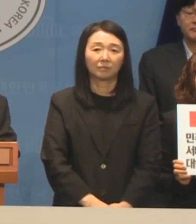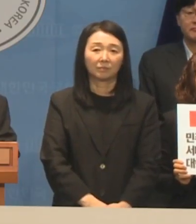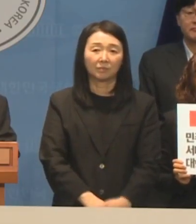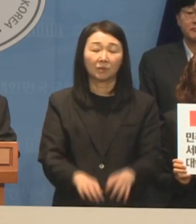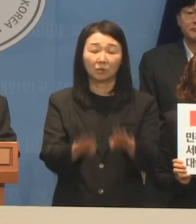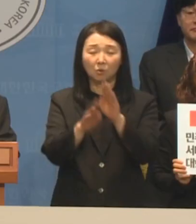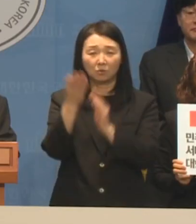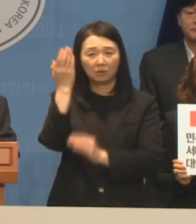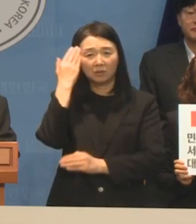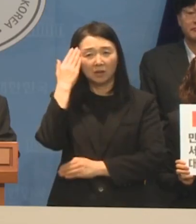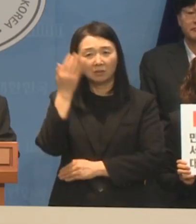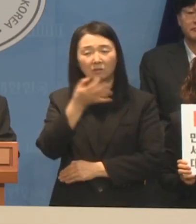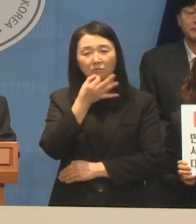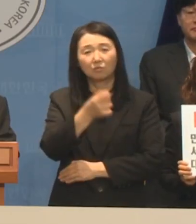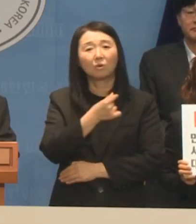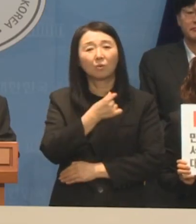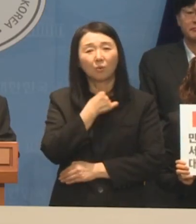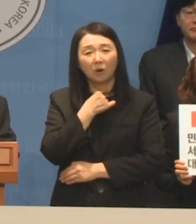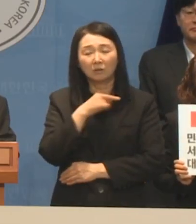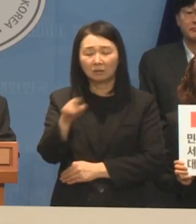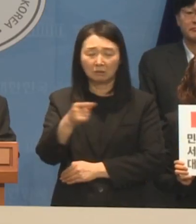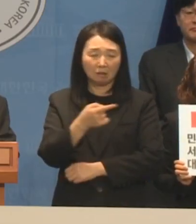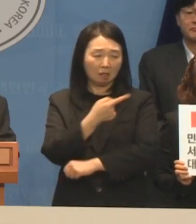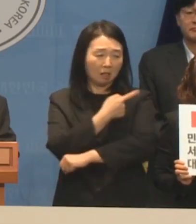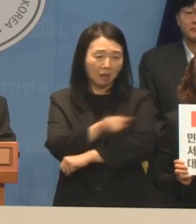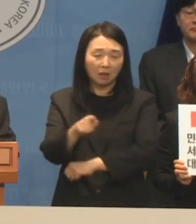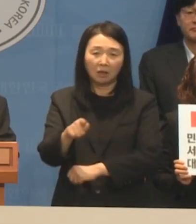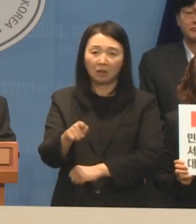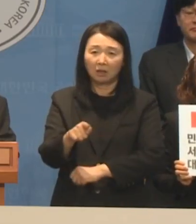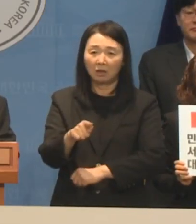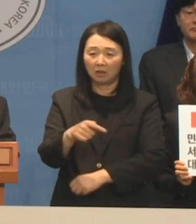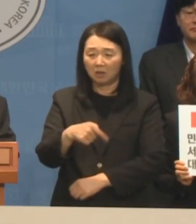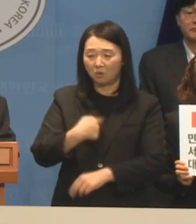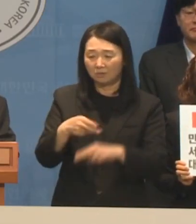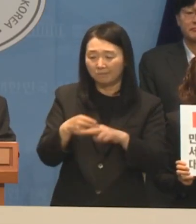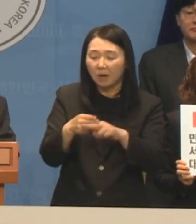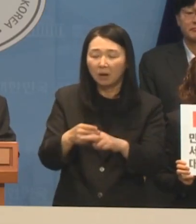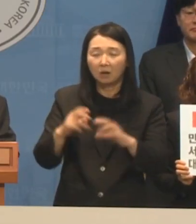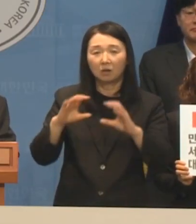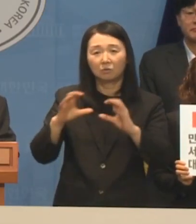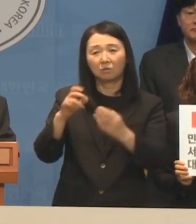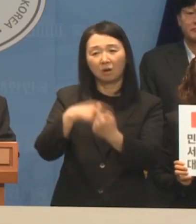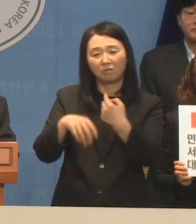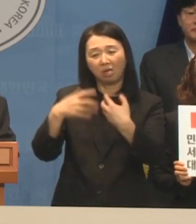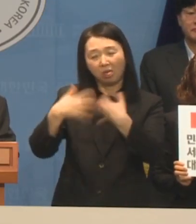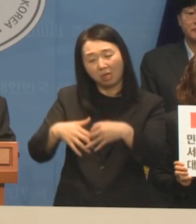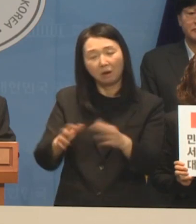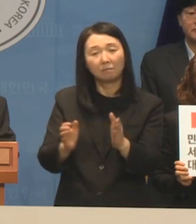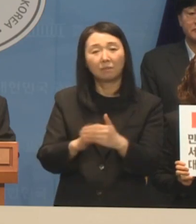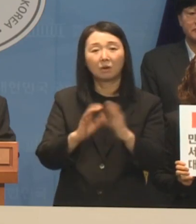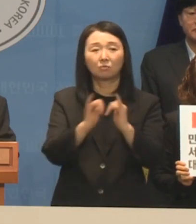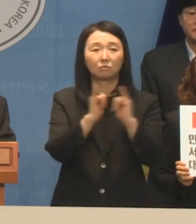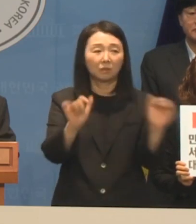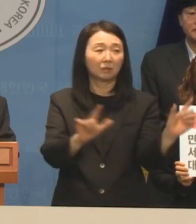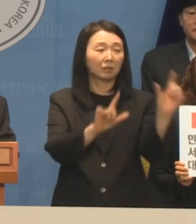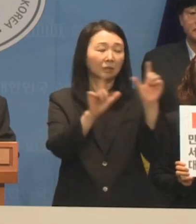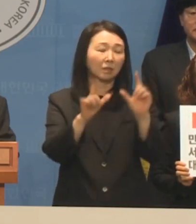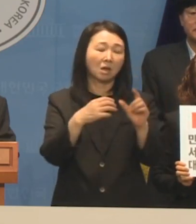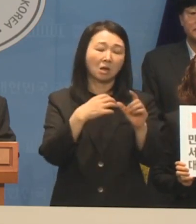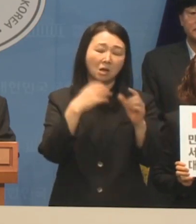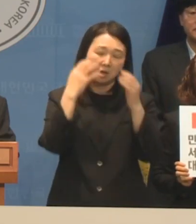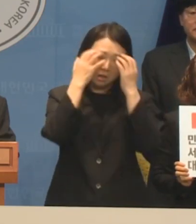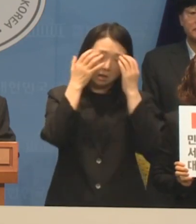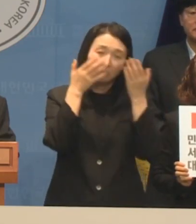공정과 상식을 외쳤지만 그는 무능과 독선으로 국정을 마비시키고 국민의 삶을 더욱